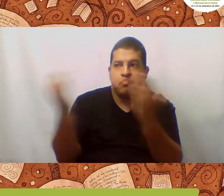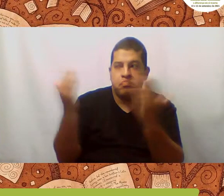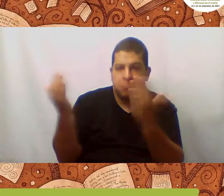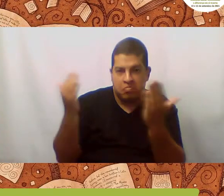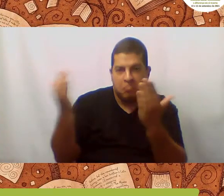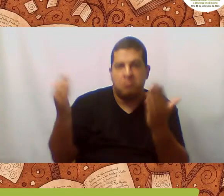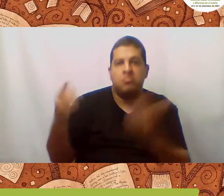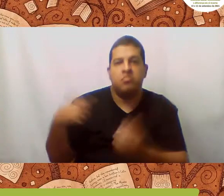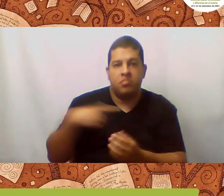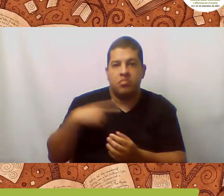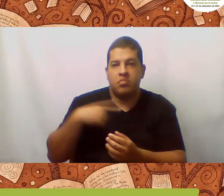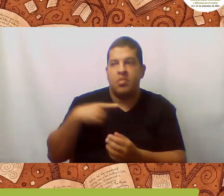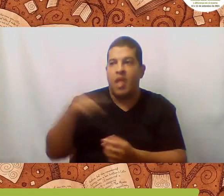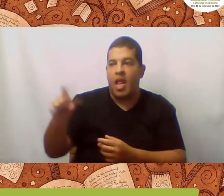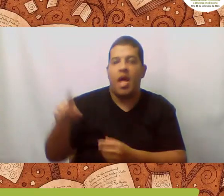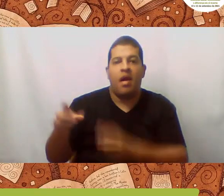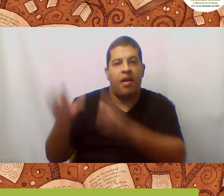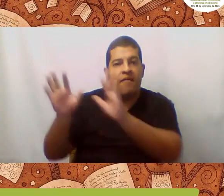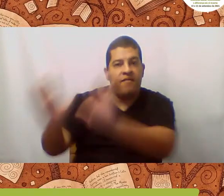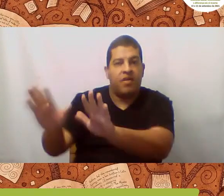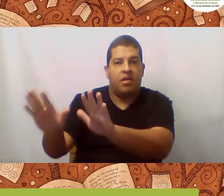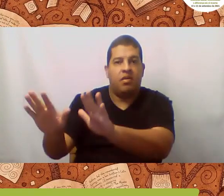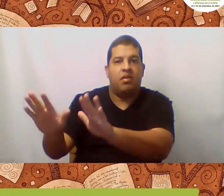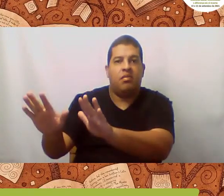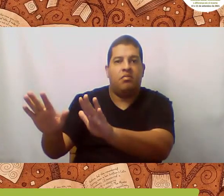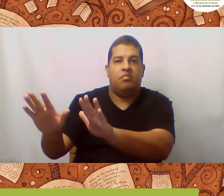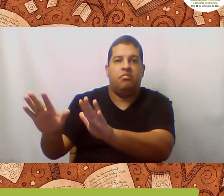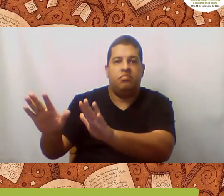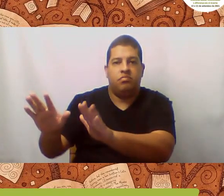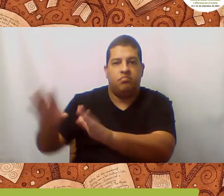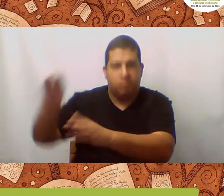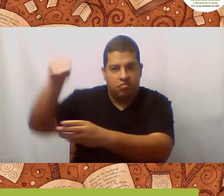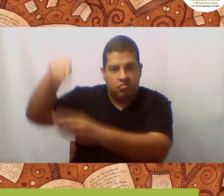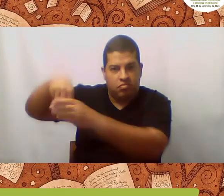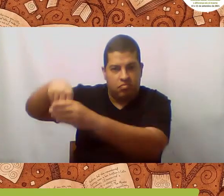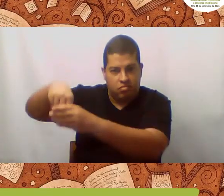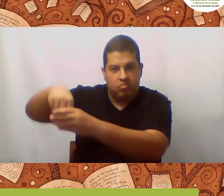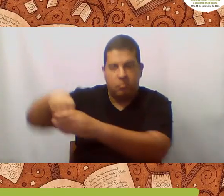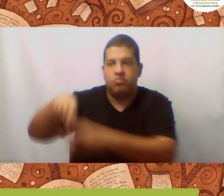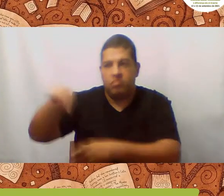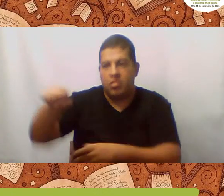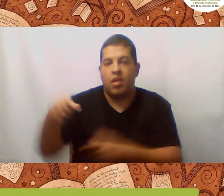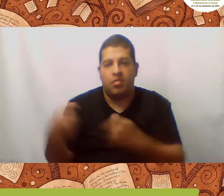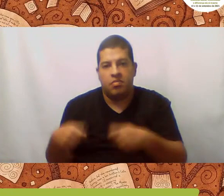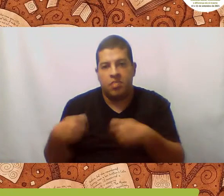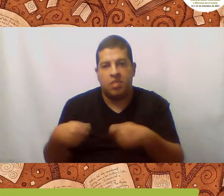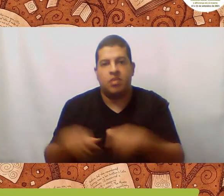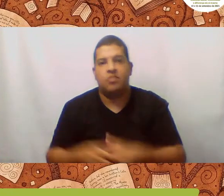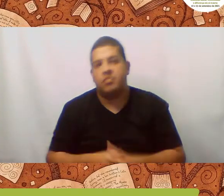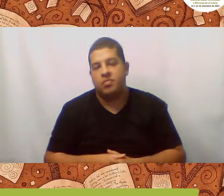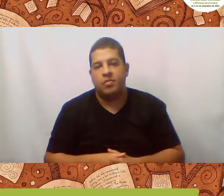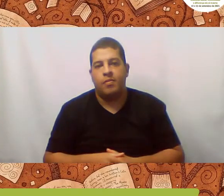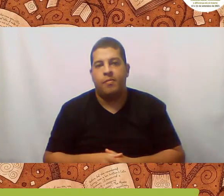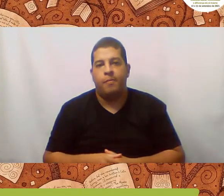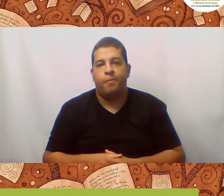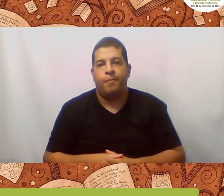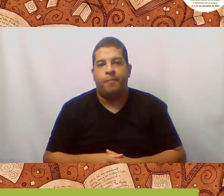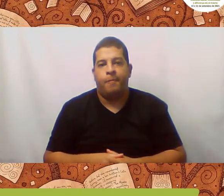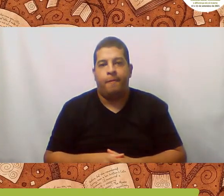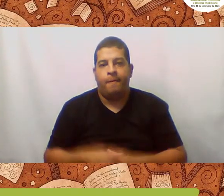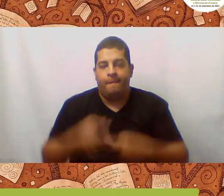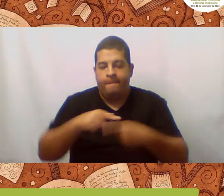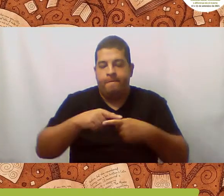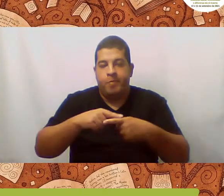elas manifestassem algum tipo de impetuosidade sexual. Essa semana saiu uma entrevista no Globo de